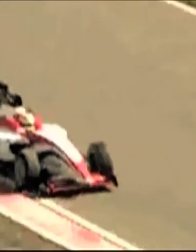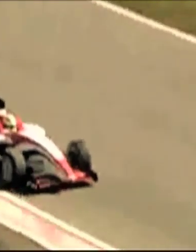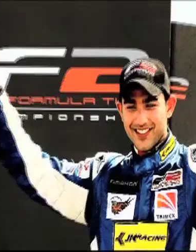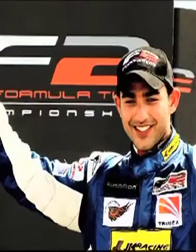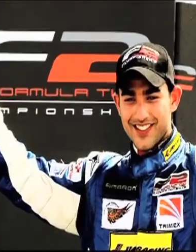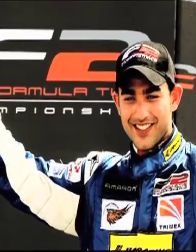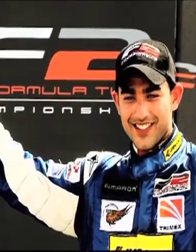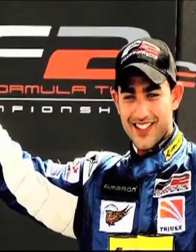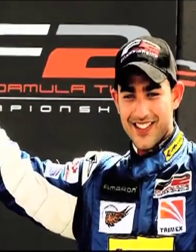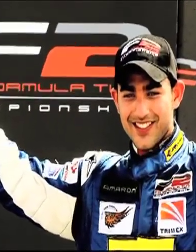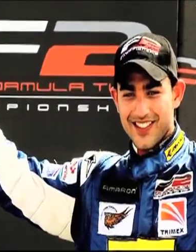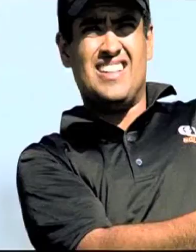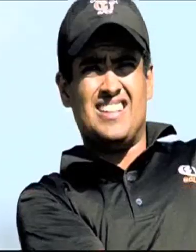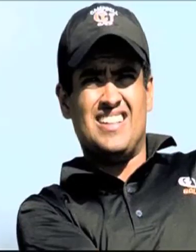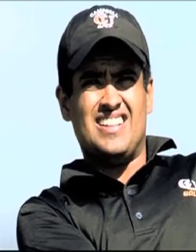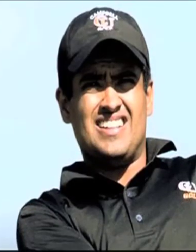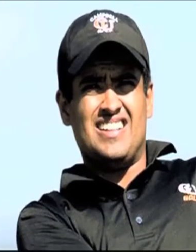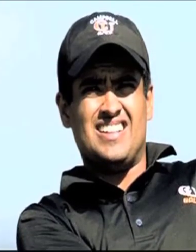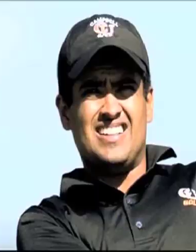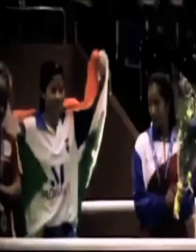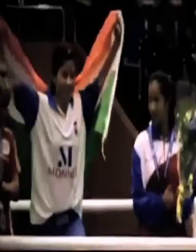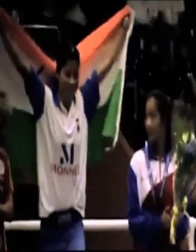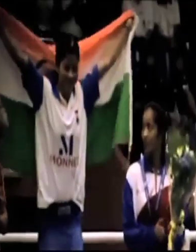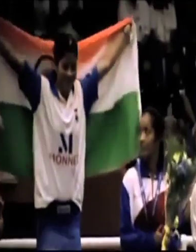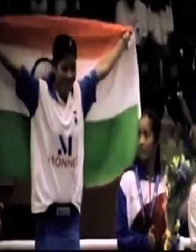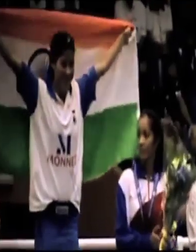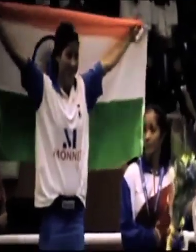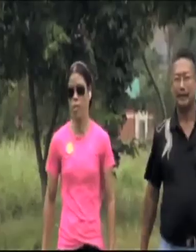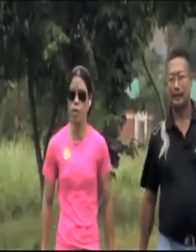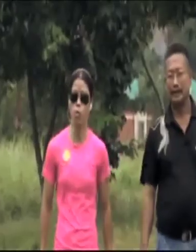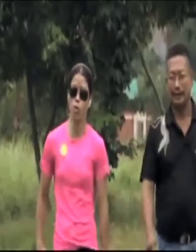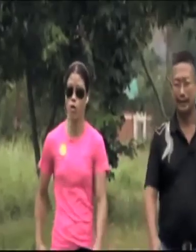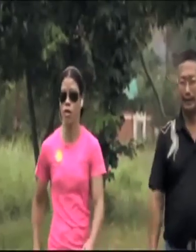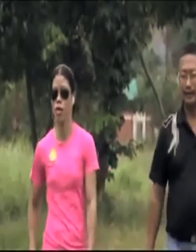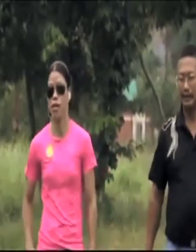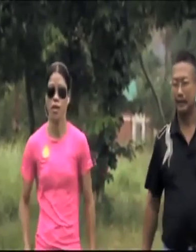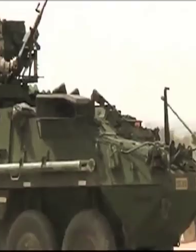स्वयं चुने, कोई मन चाहा केंद्र चुने,